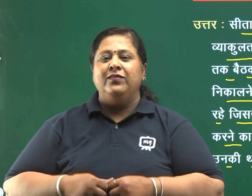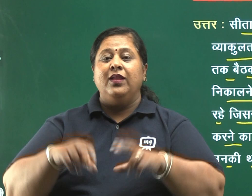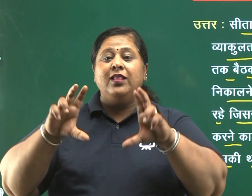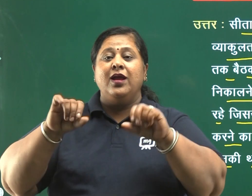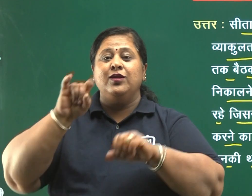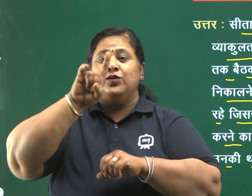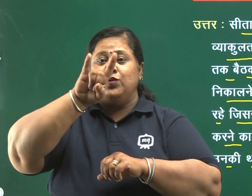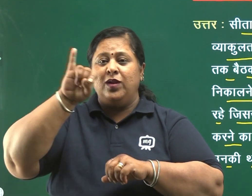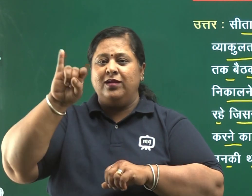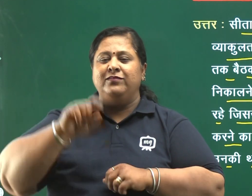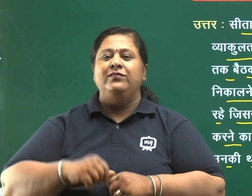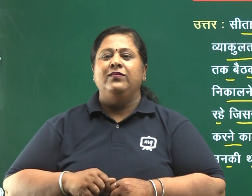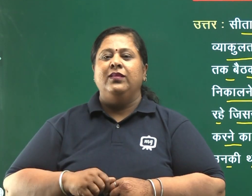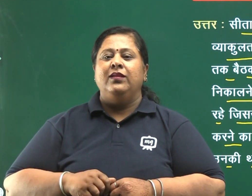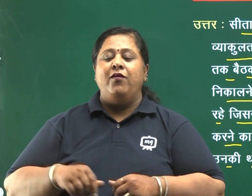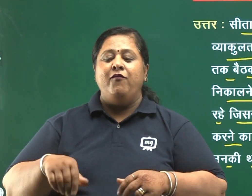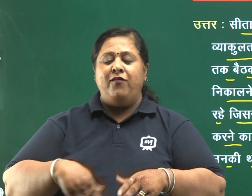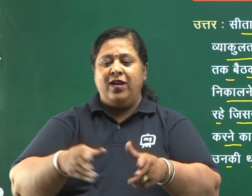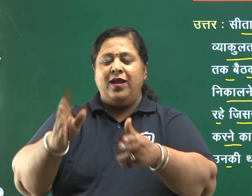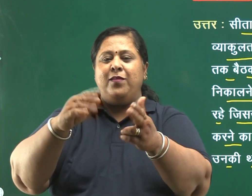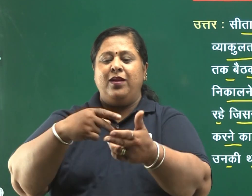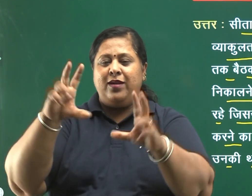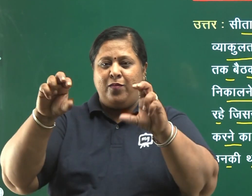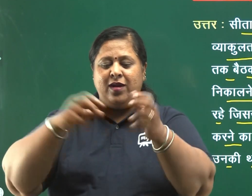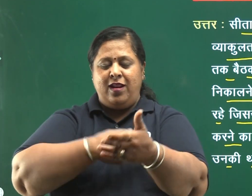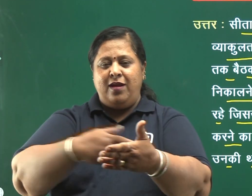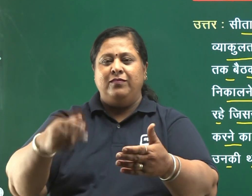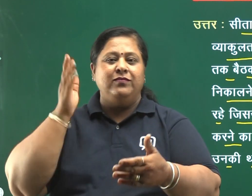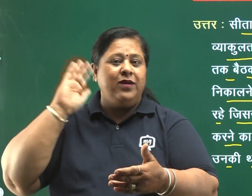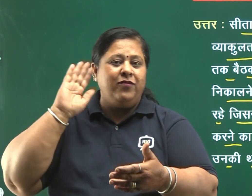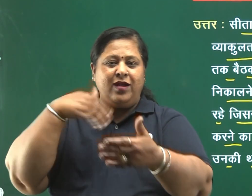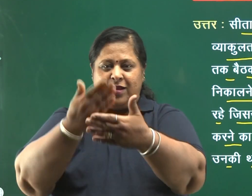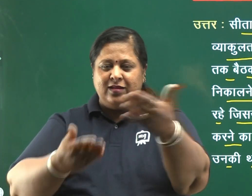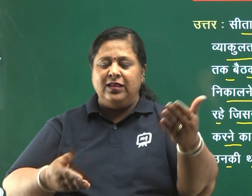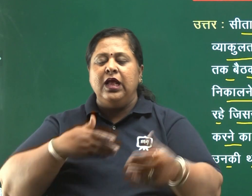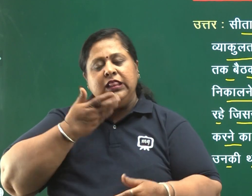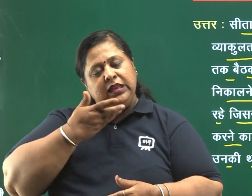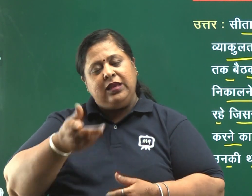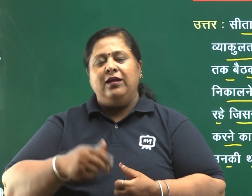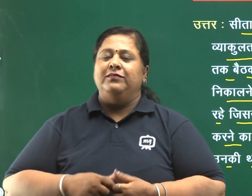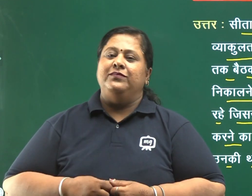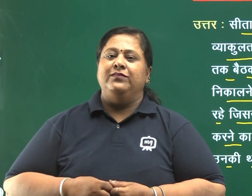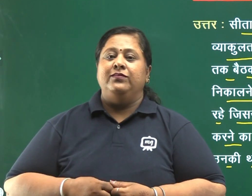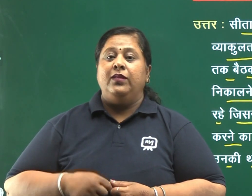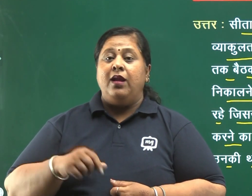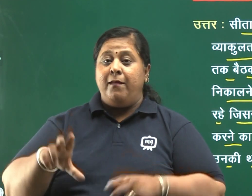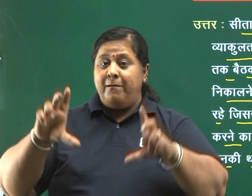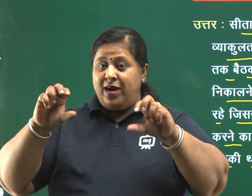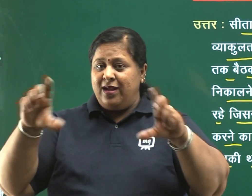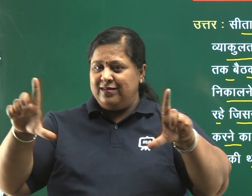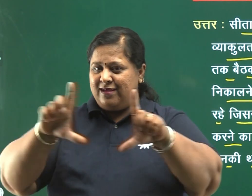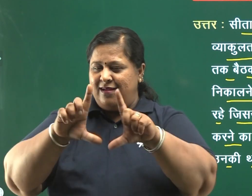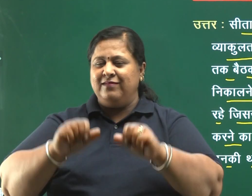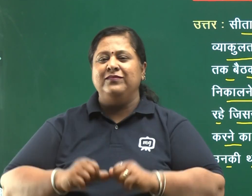अध्याय 16 वन के मार्ग में कविता का अध्ययन किया। पाठ का